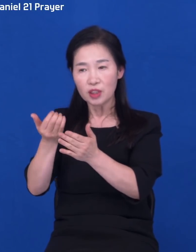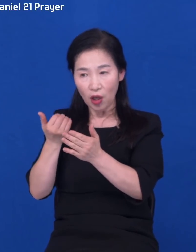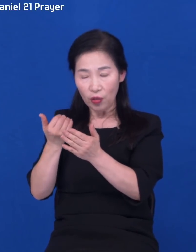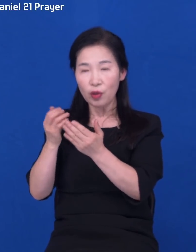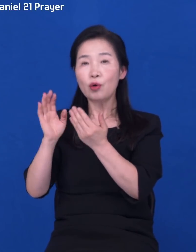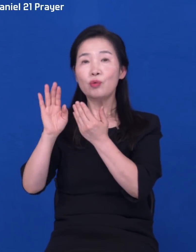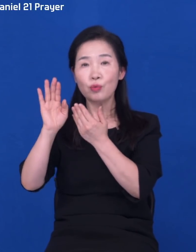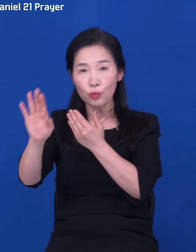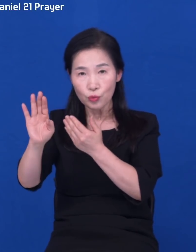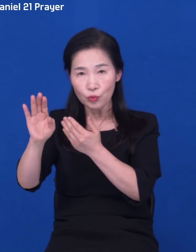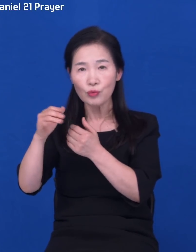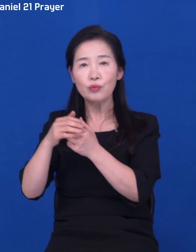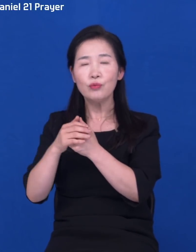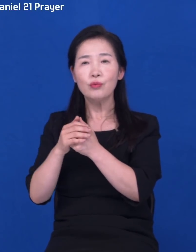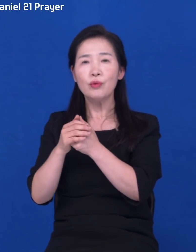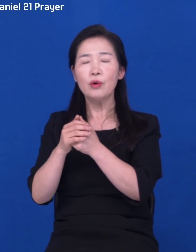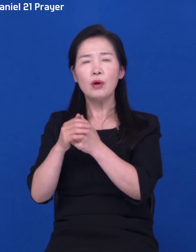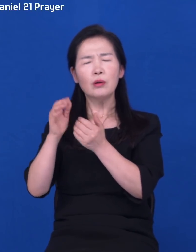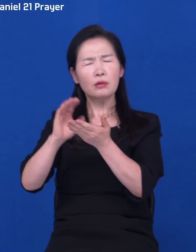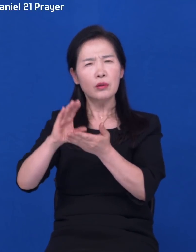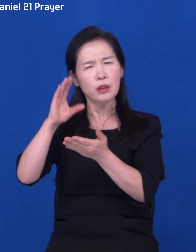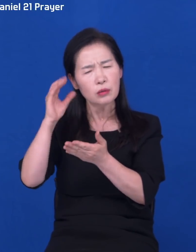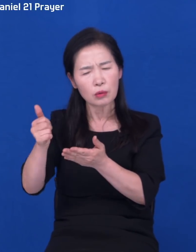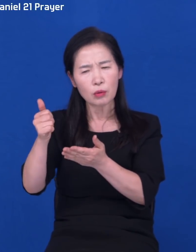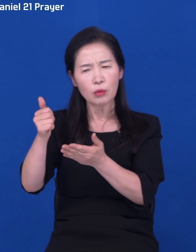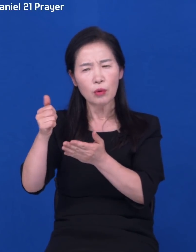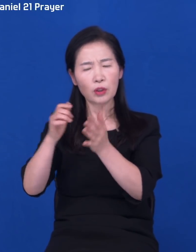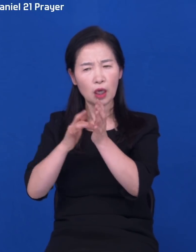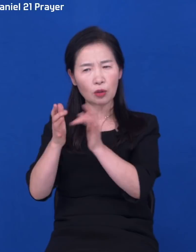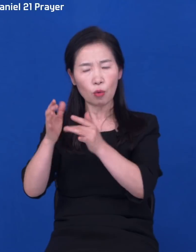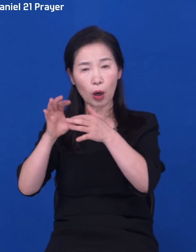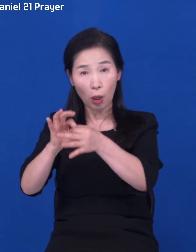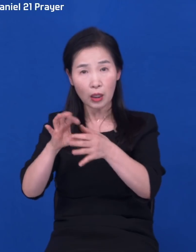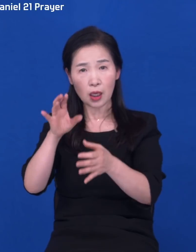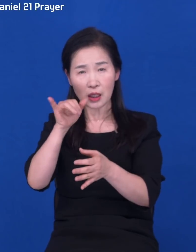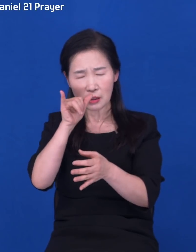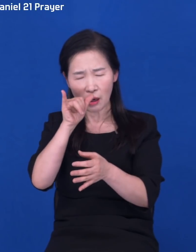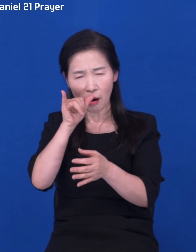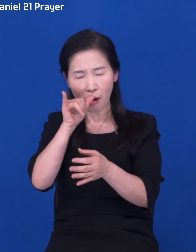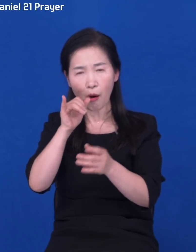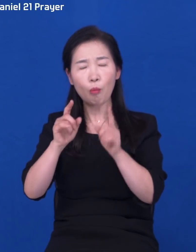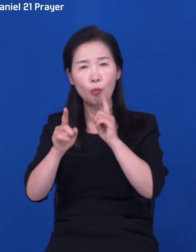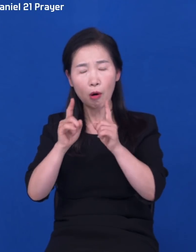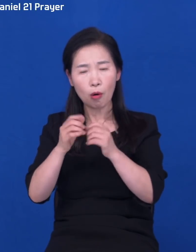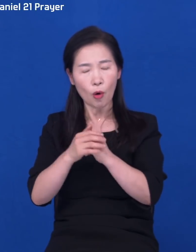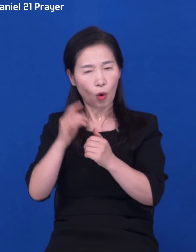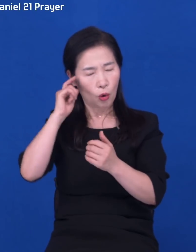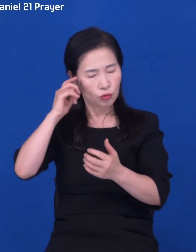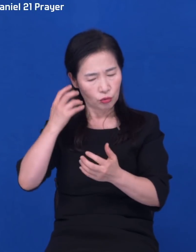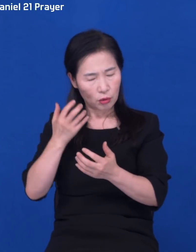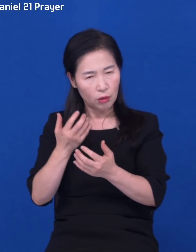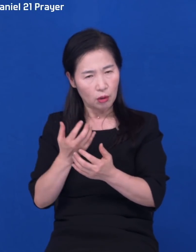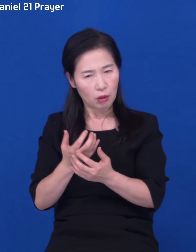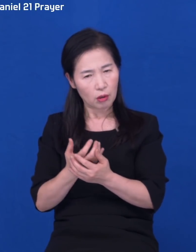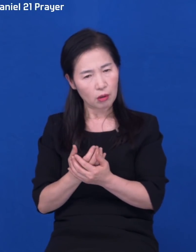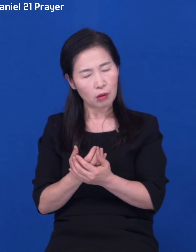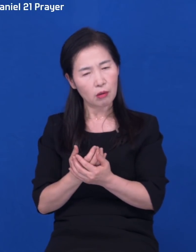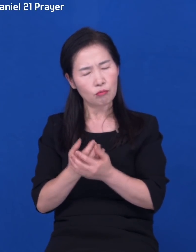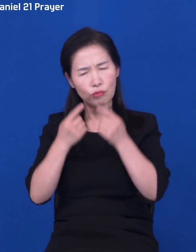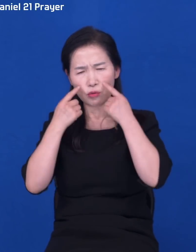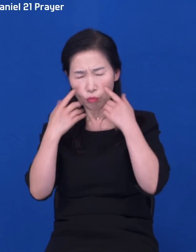후의 의미가 그리스도, 예수랑 관계가 있다는 걸 알고 제가 너무 충격을 받았어요. 분명히 이